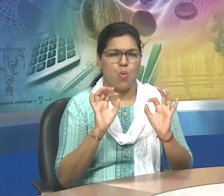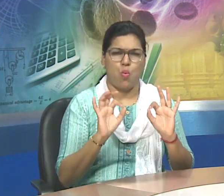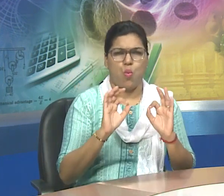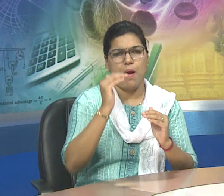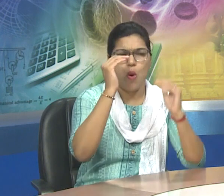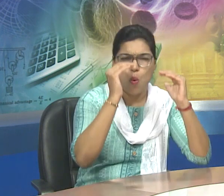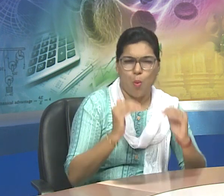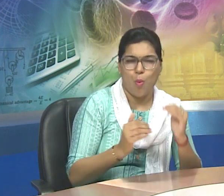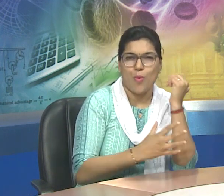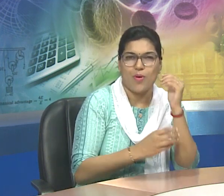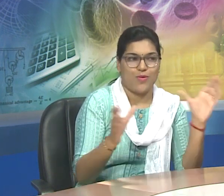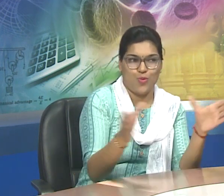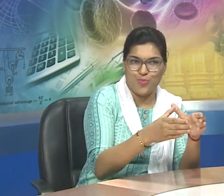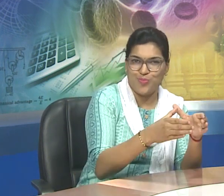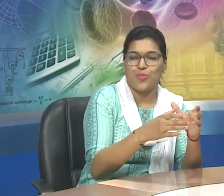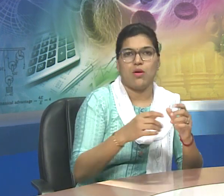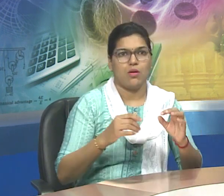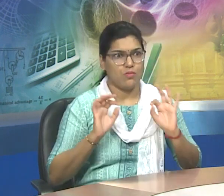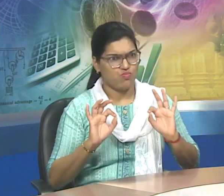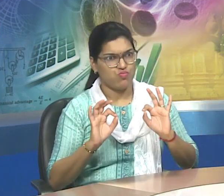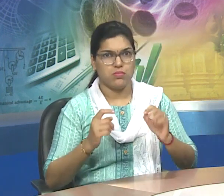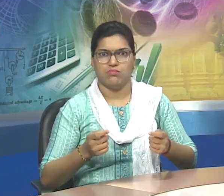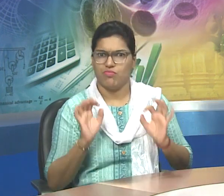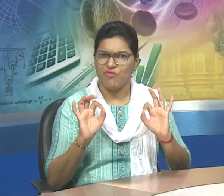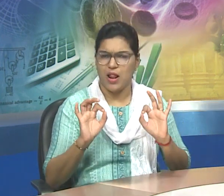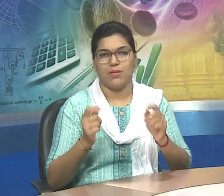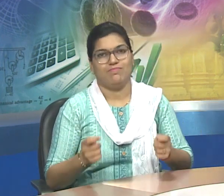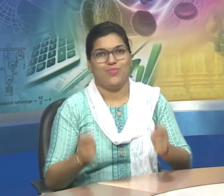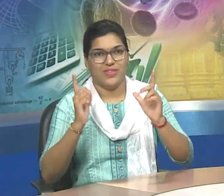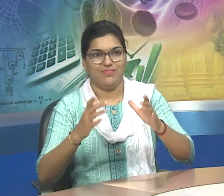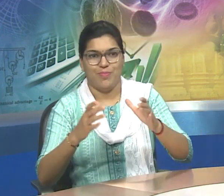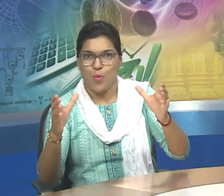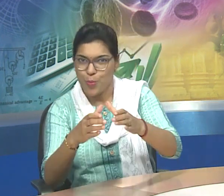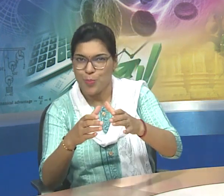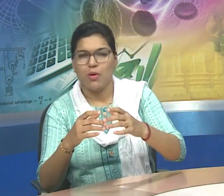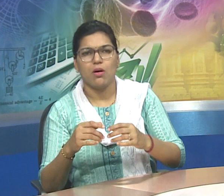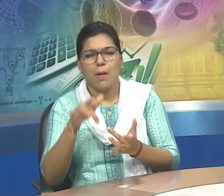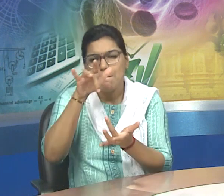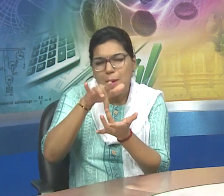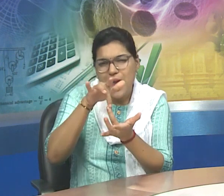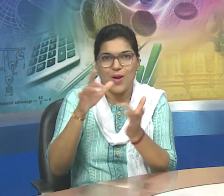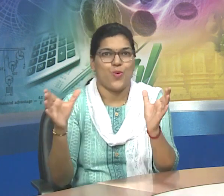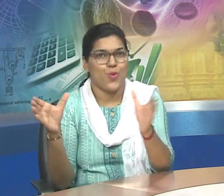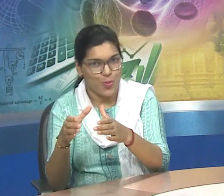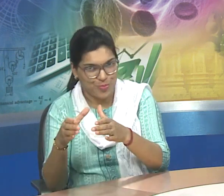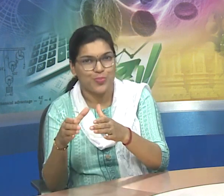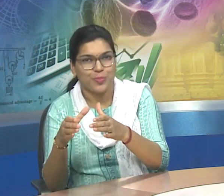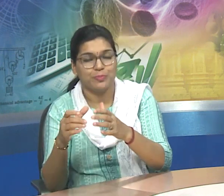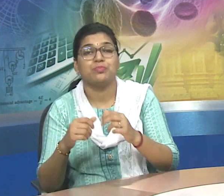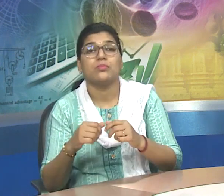यह सब एक समान हो, उसको एक राष्ट्र का समुदाय आप कह सकते हैं।